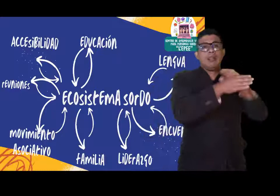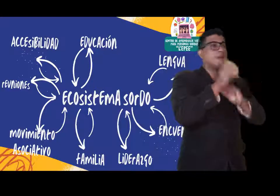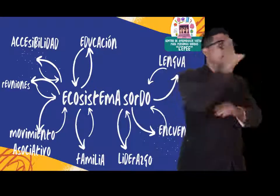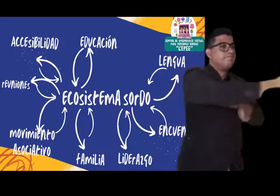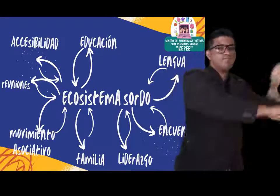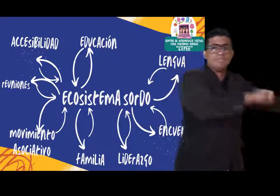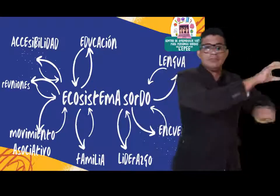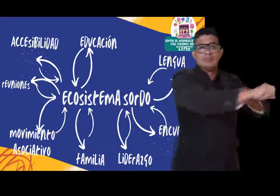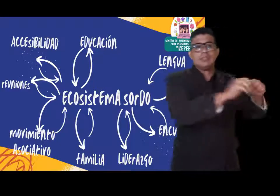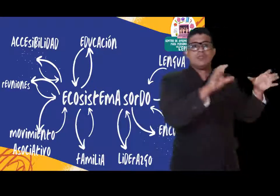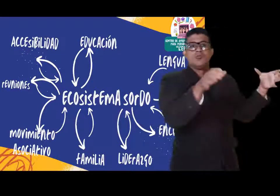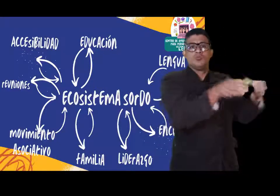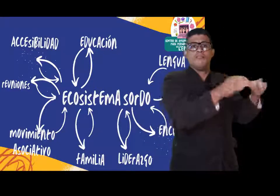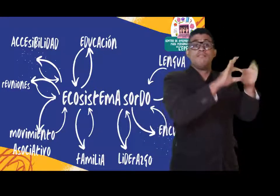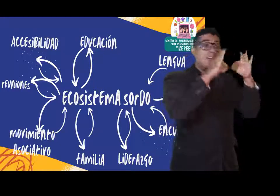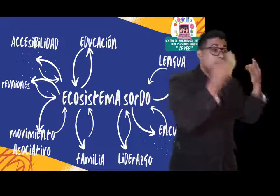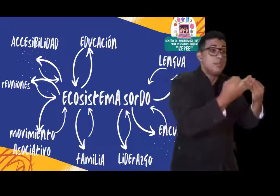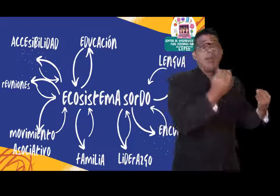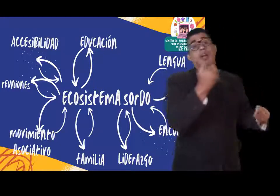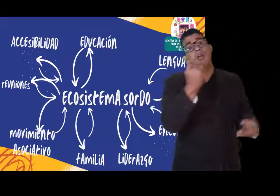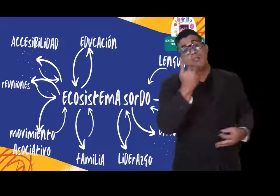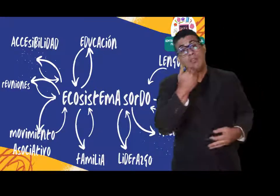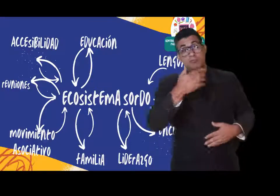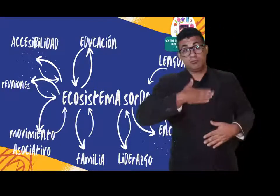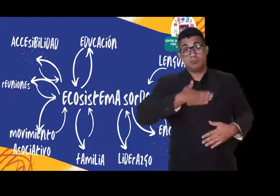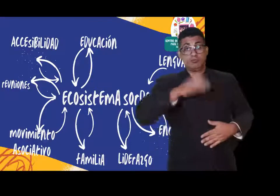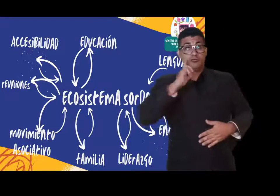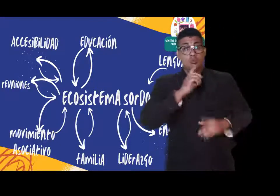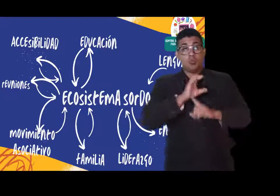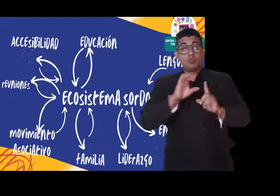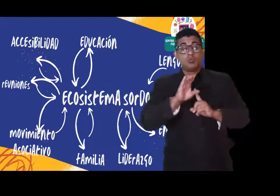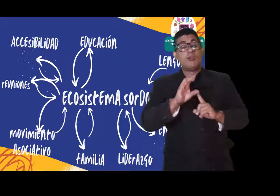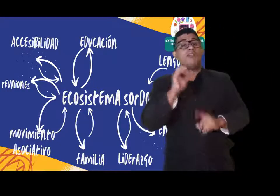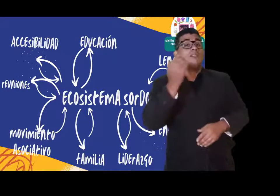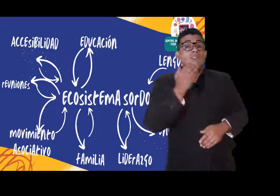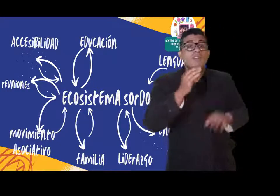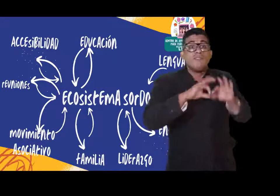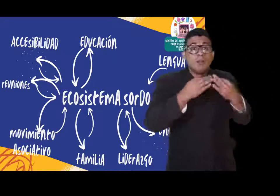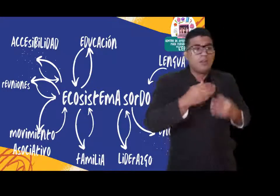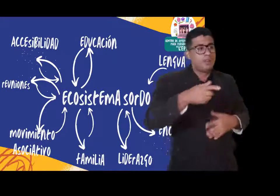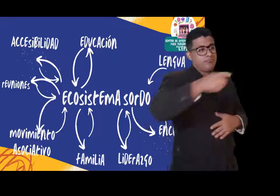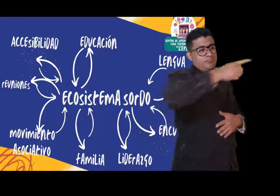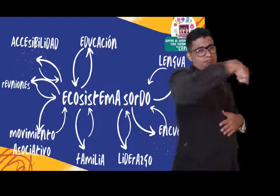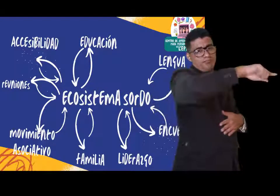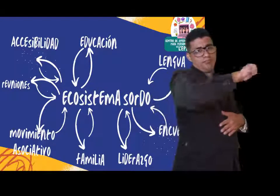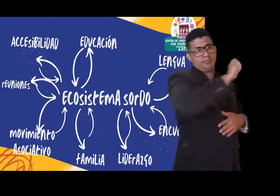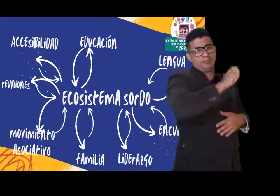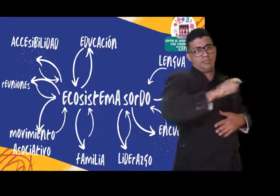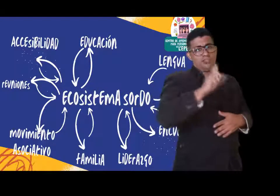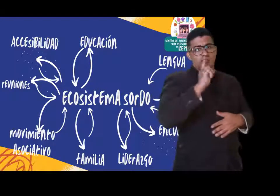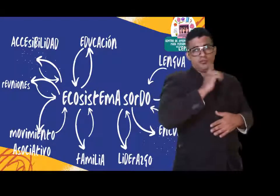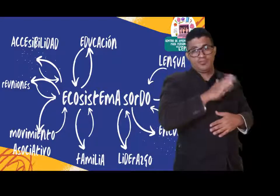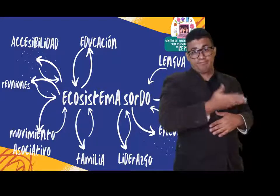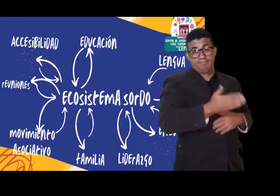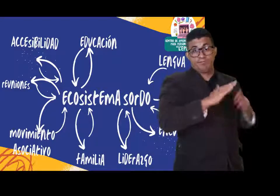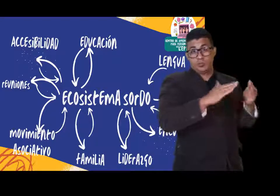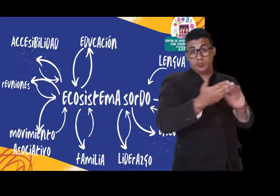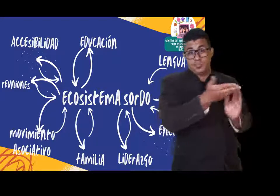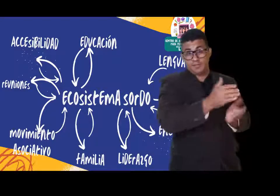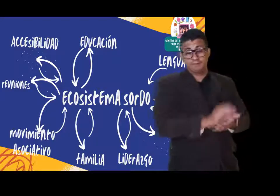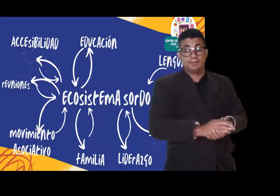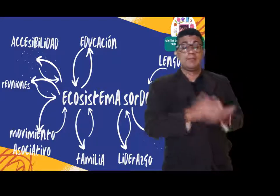comunicativas. Por ello buscan en espacios distintos la forma de poder compartir e